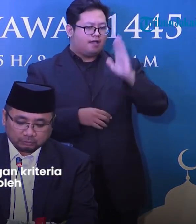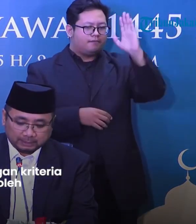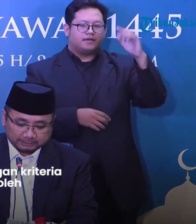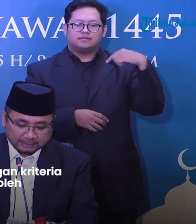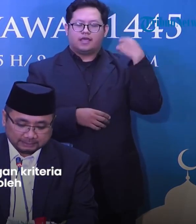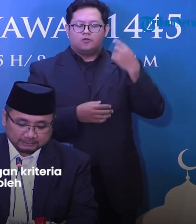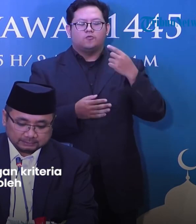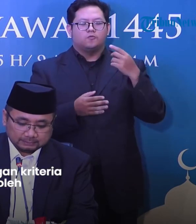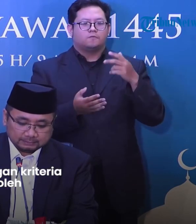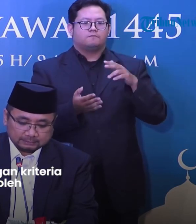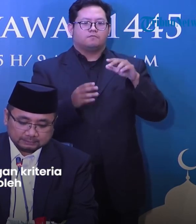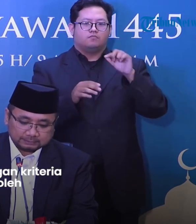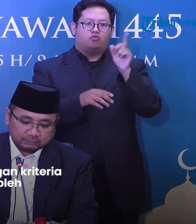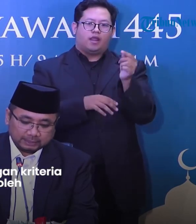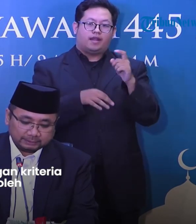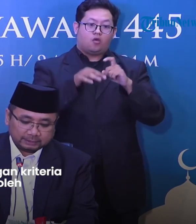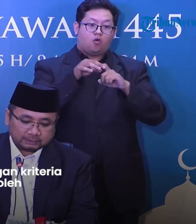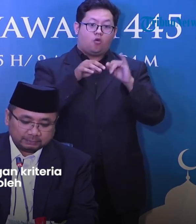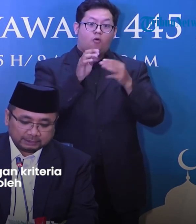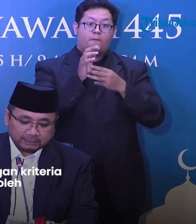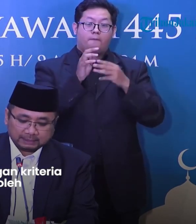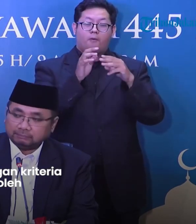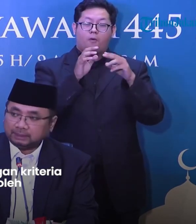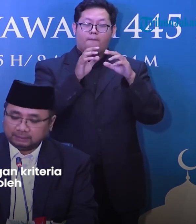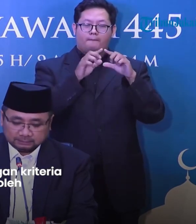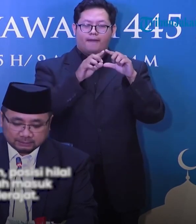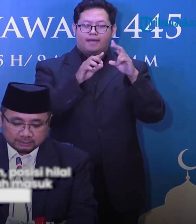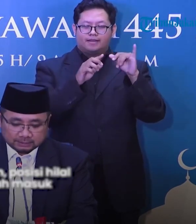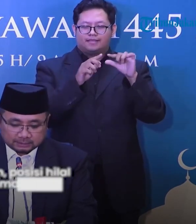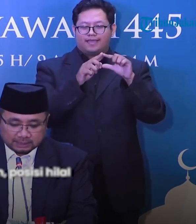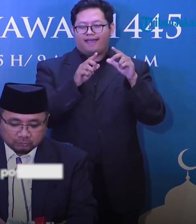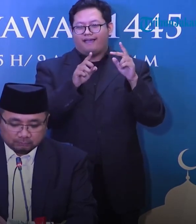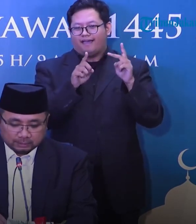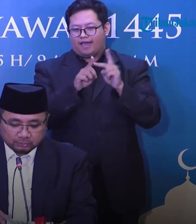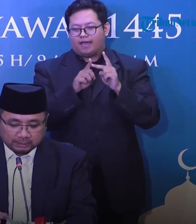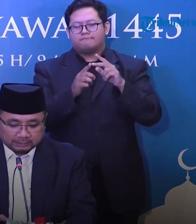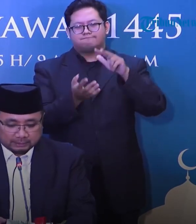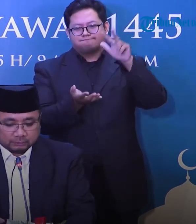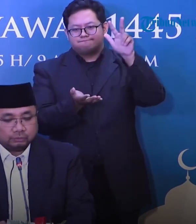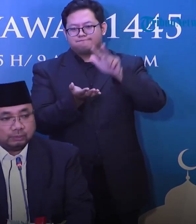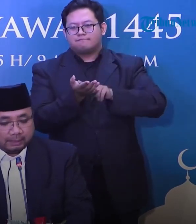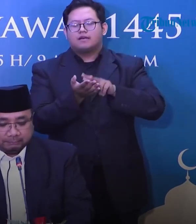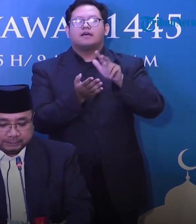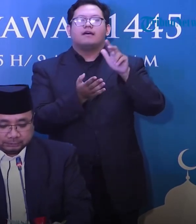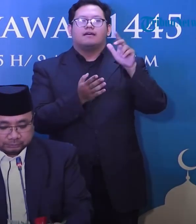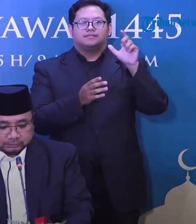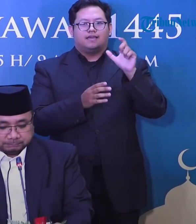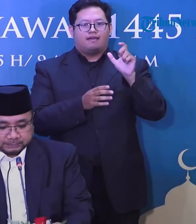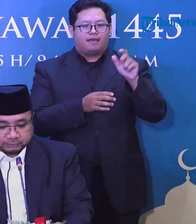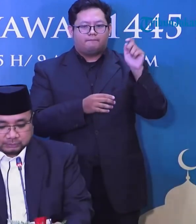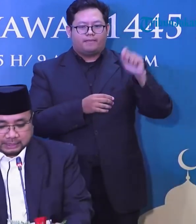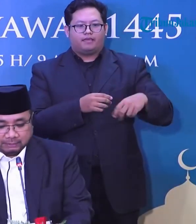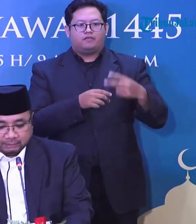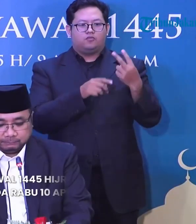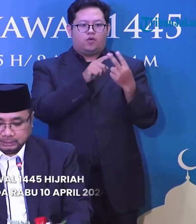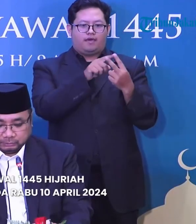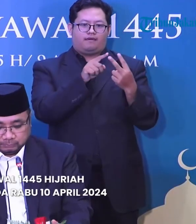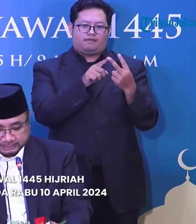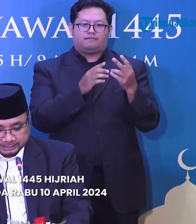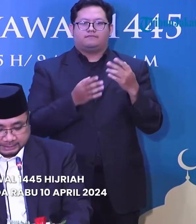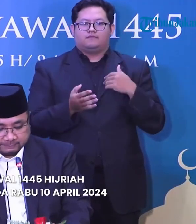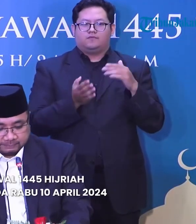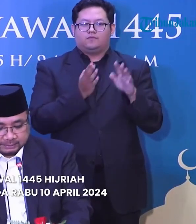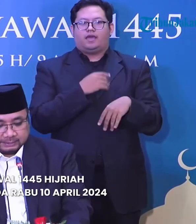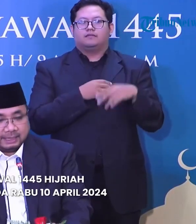bulan Komariah Saya ulangi ya Kementerian Agama selalu menggunakan dua metode penentuan awal bulan